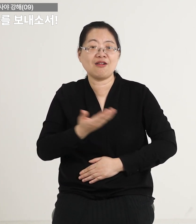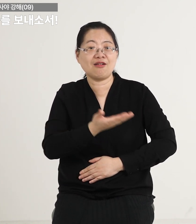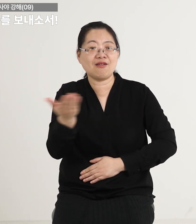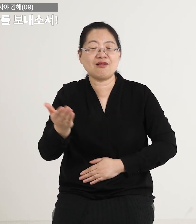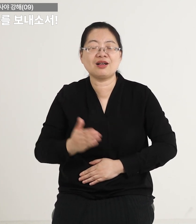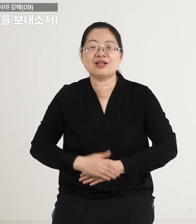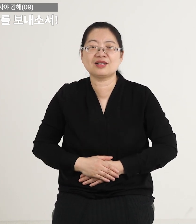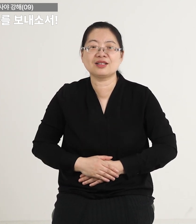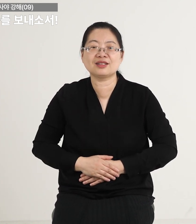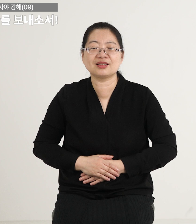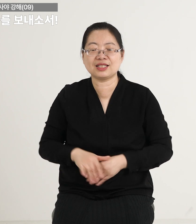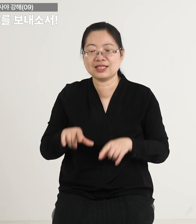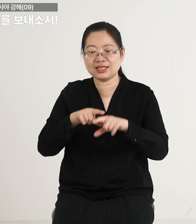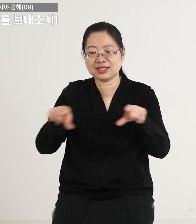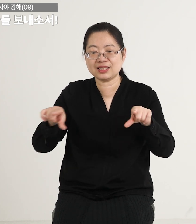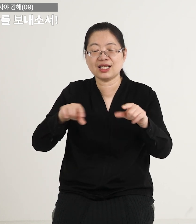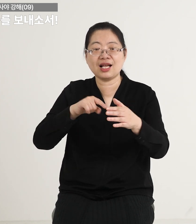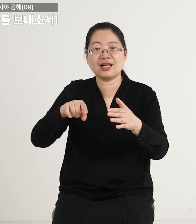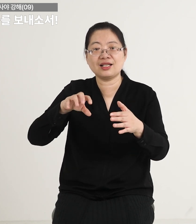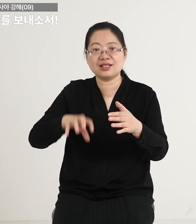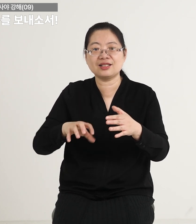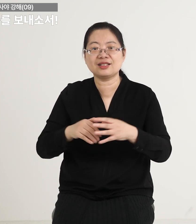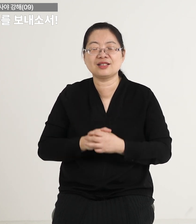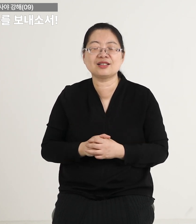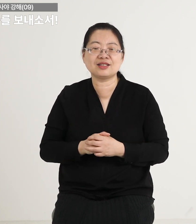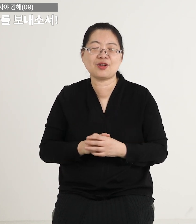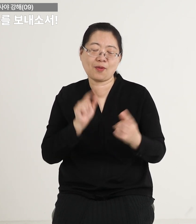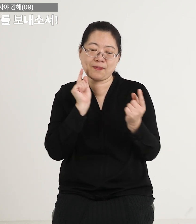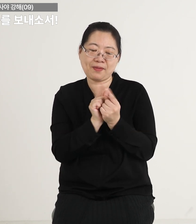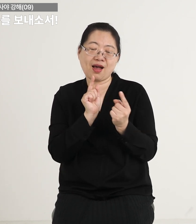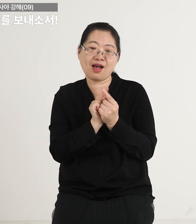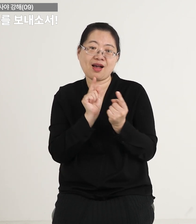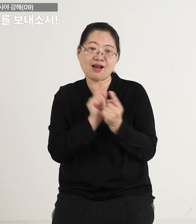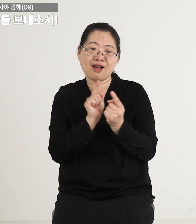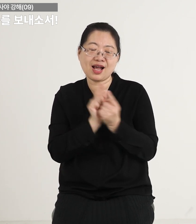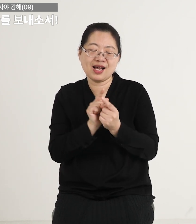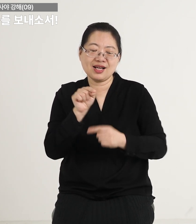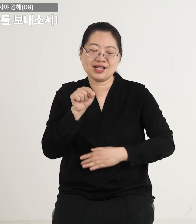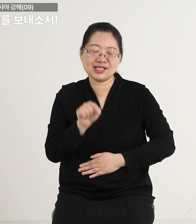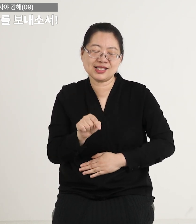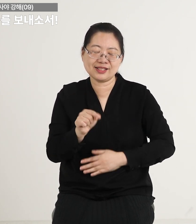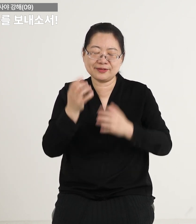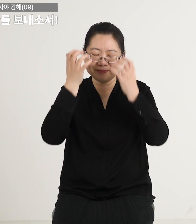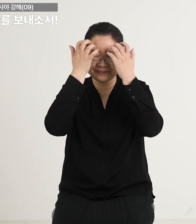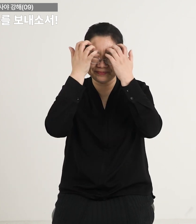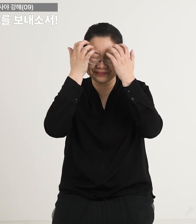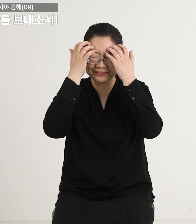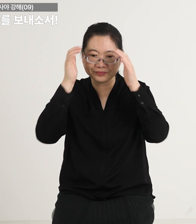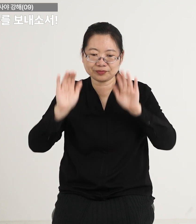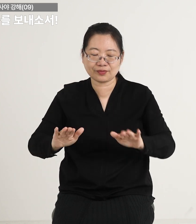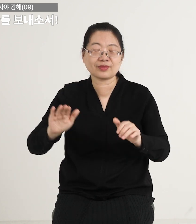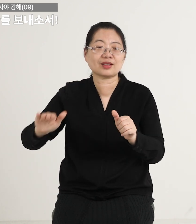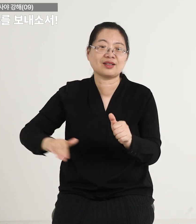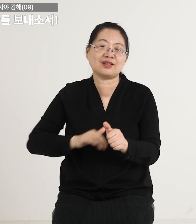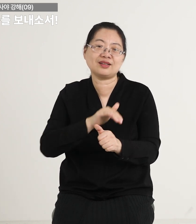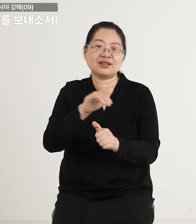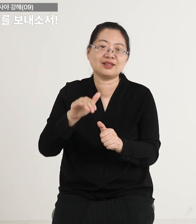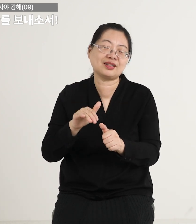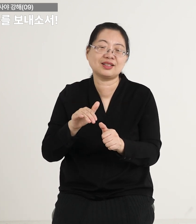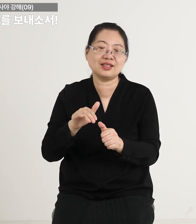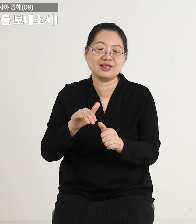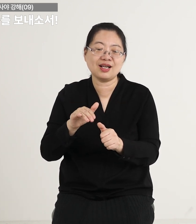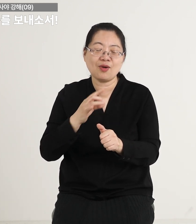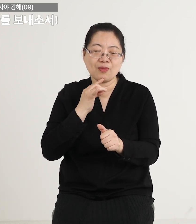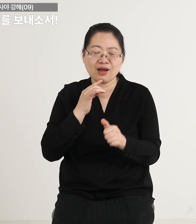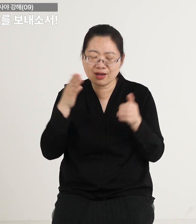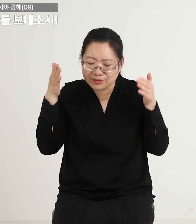여러분들이 일상에서 부닥치는 그 공고한 현실을